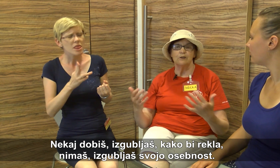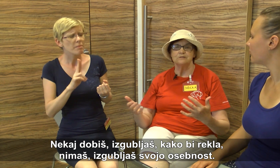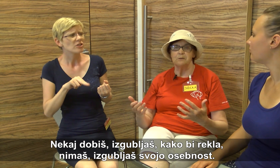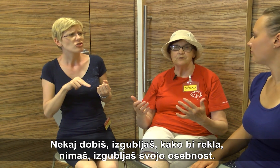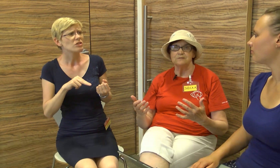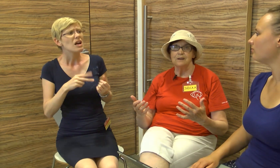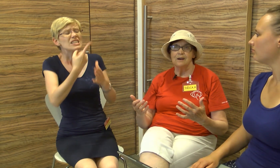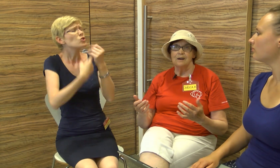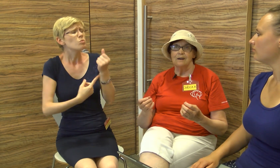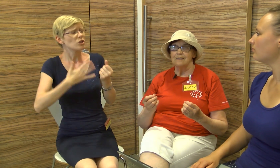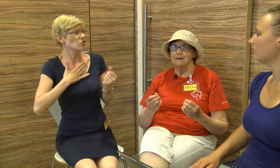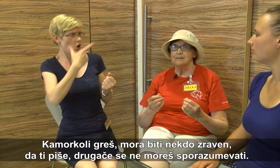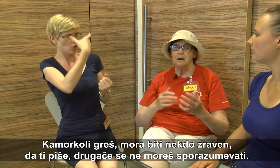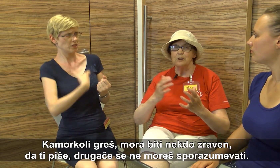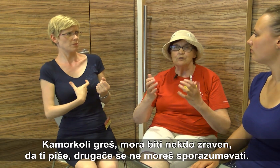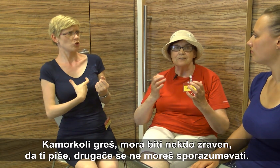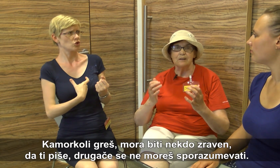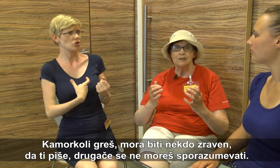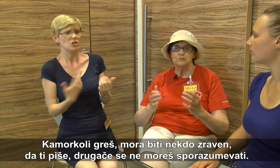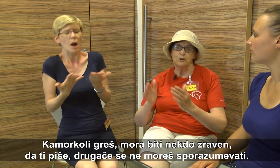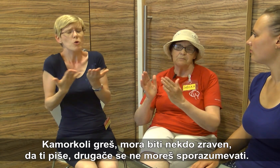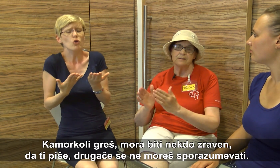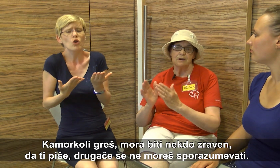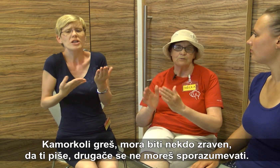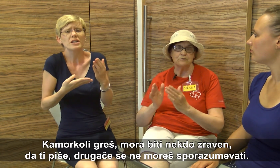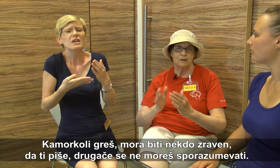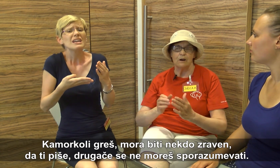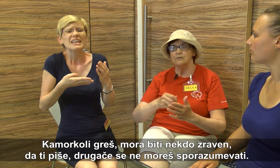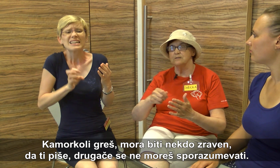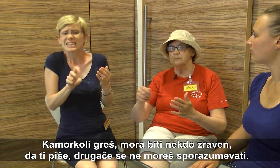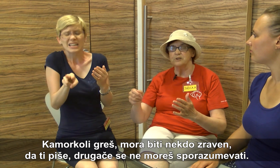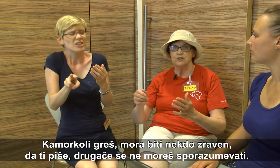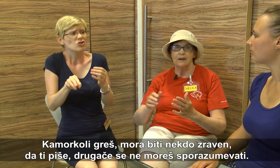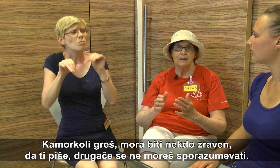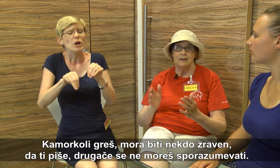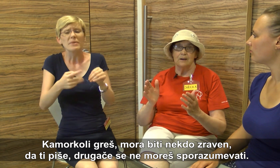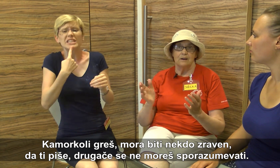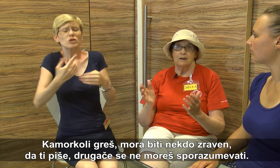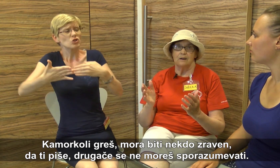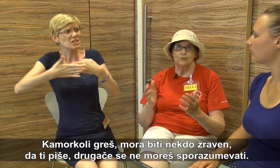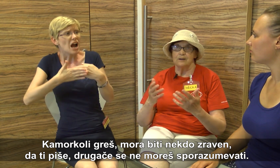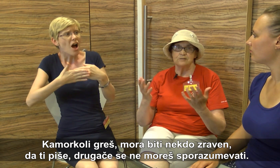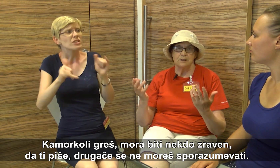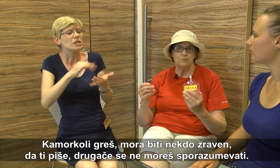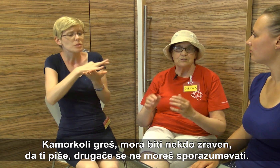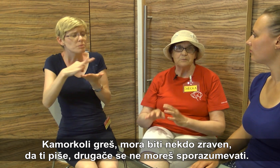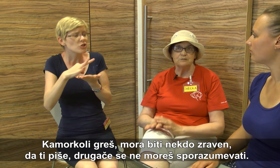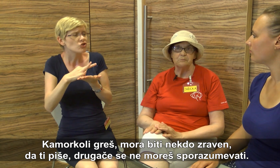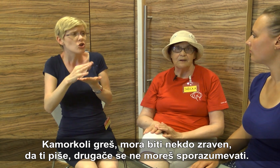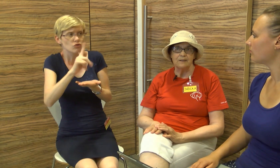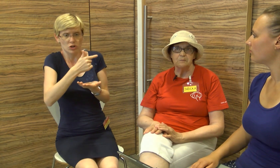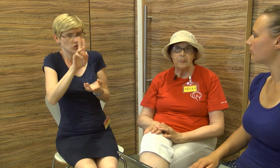изгубляш своја особност. Камар кој греш мора бит некдо зараон да ти пиша, другаче се не